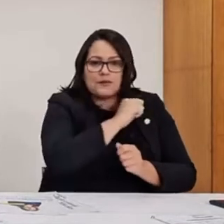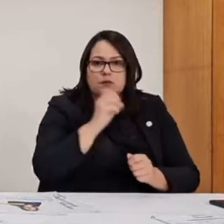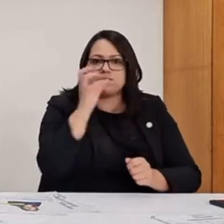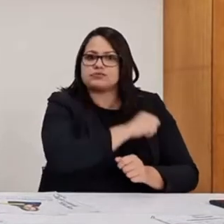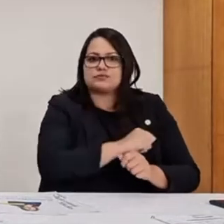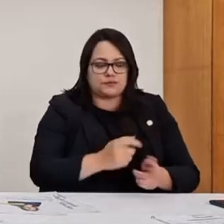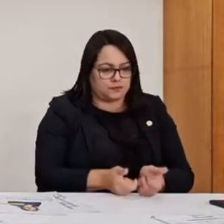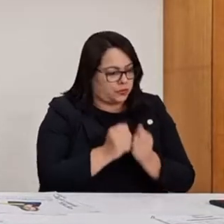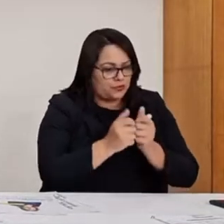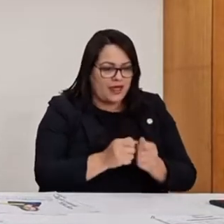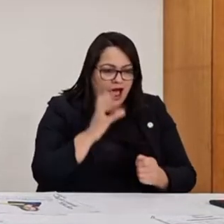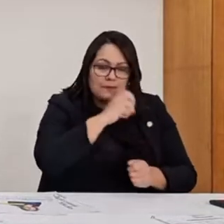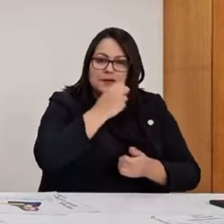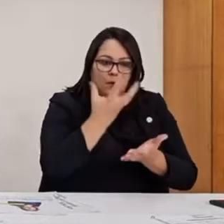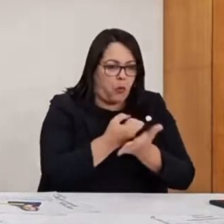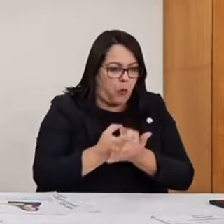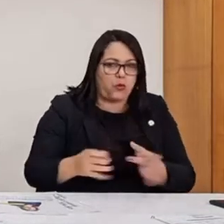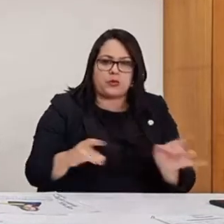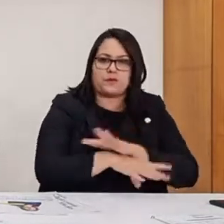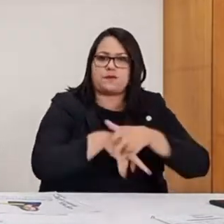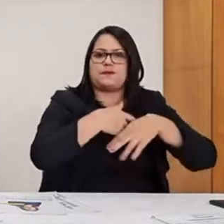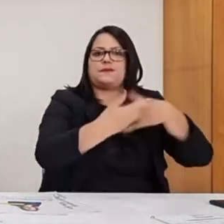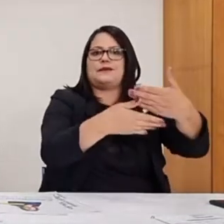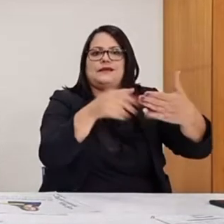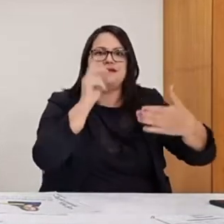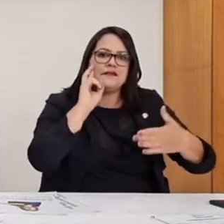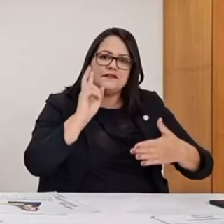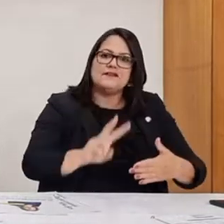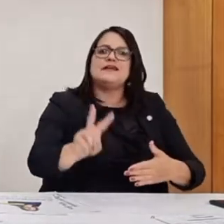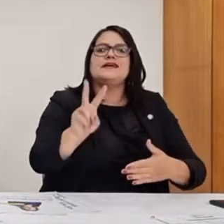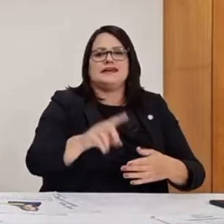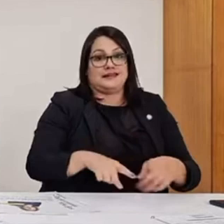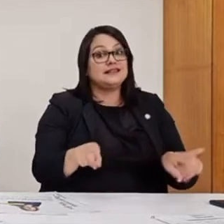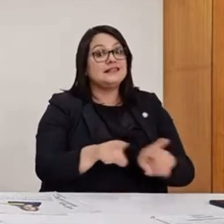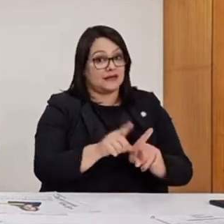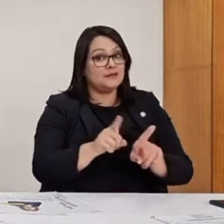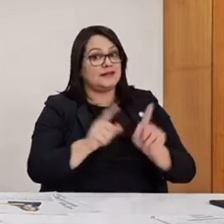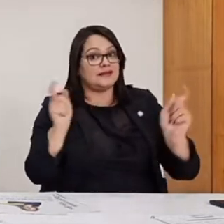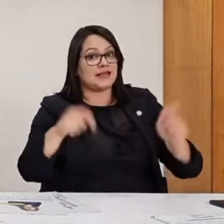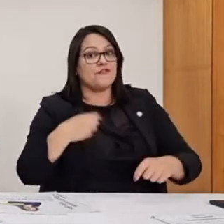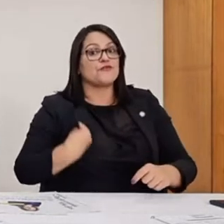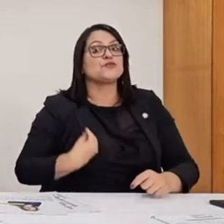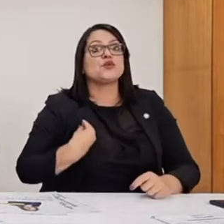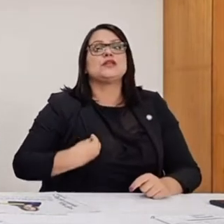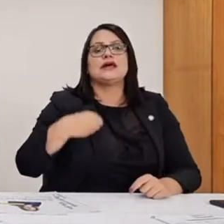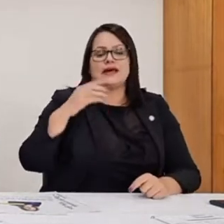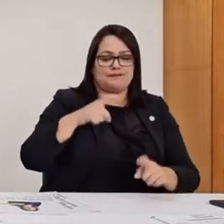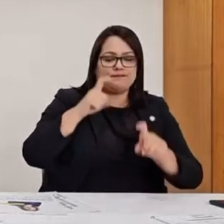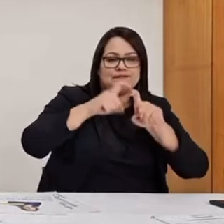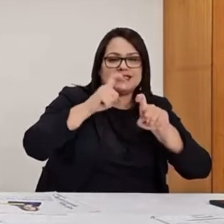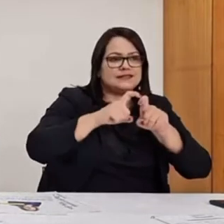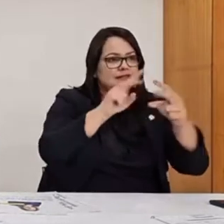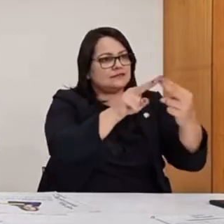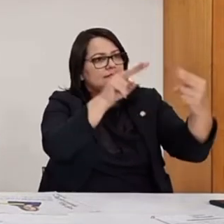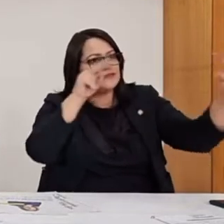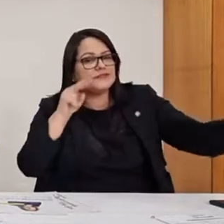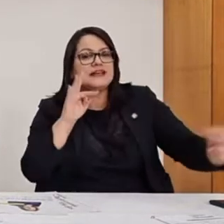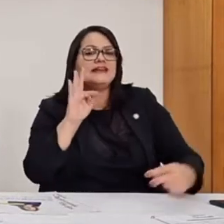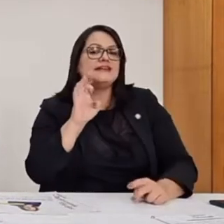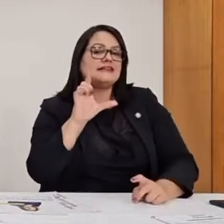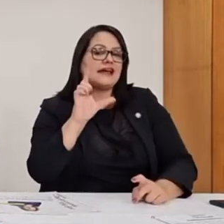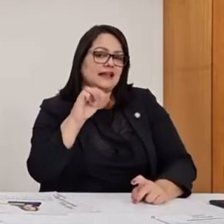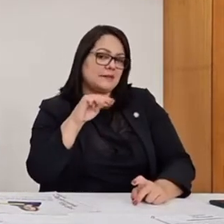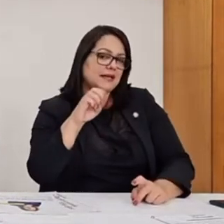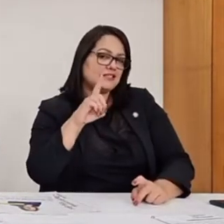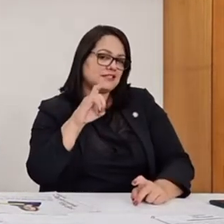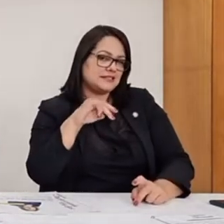A gente vai começar a ver, por exemplo, a telemedicina. lá no meu estado, Rio Grande do Norte. Vamos supor lá, pega uma